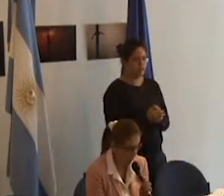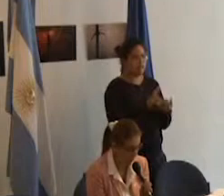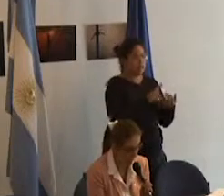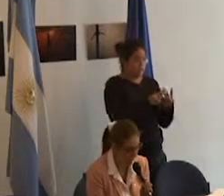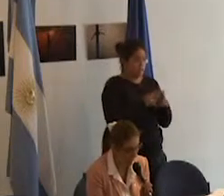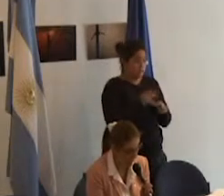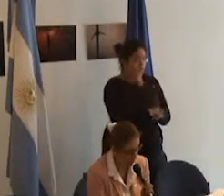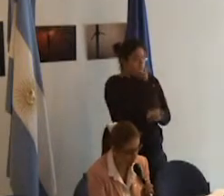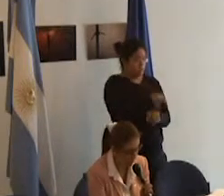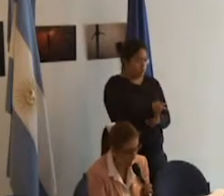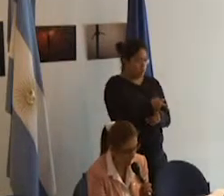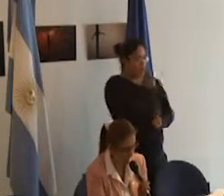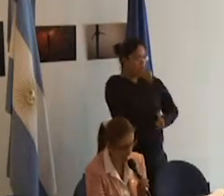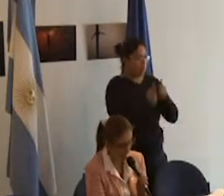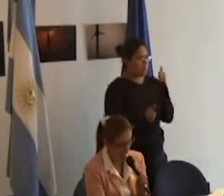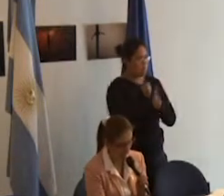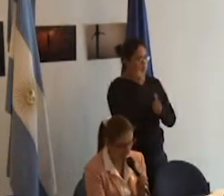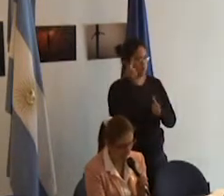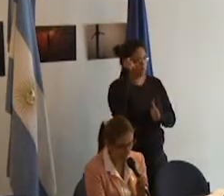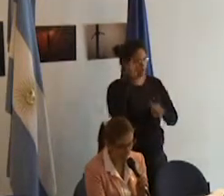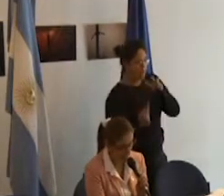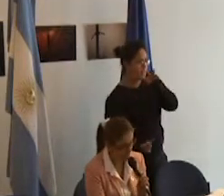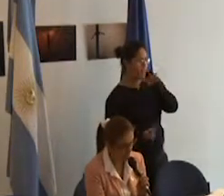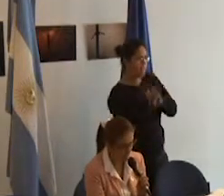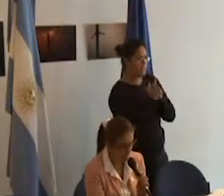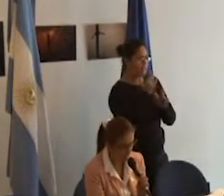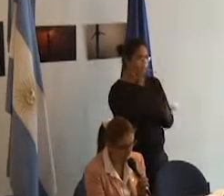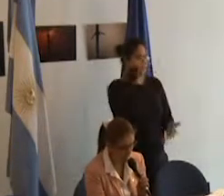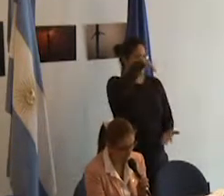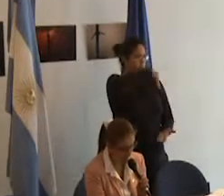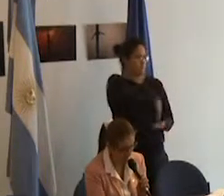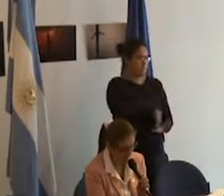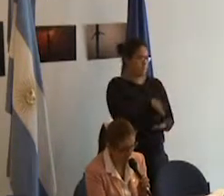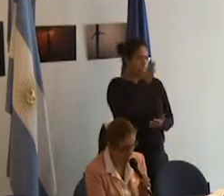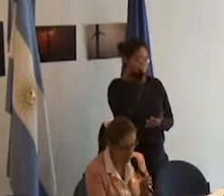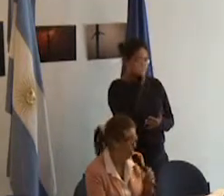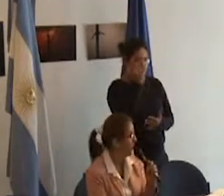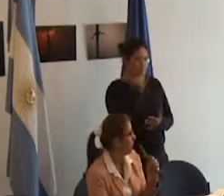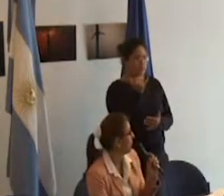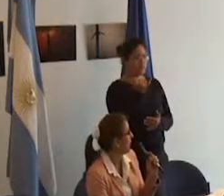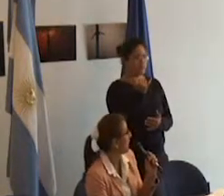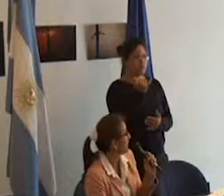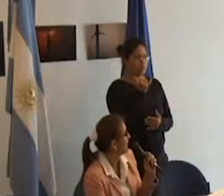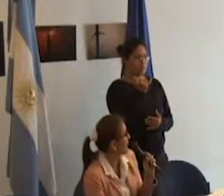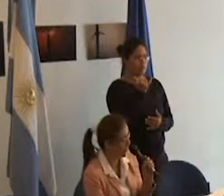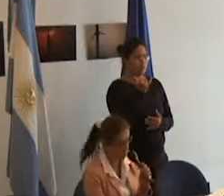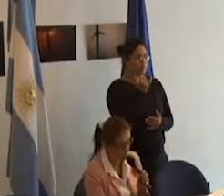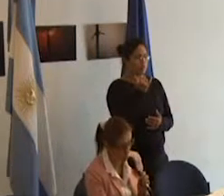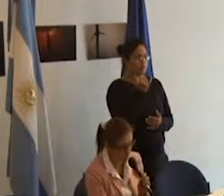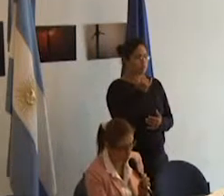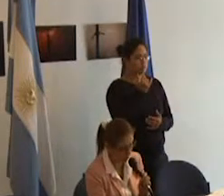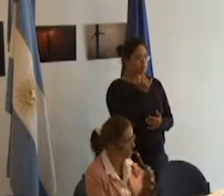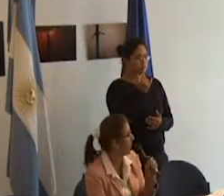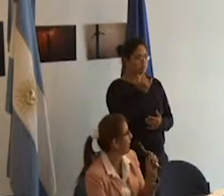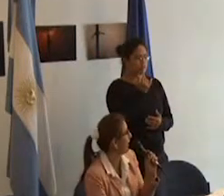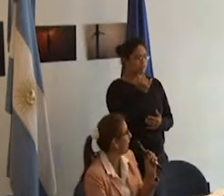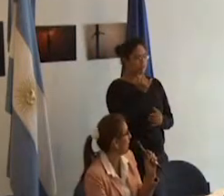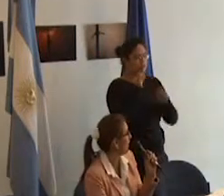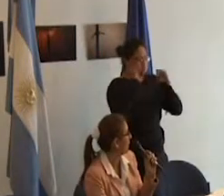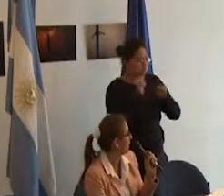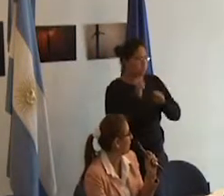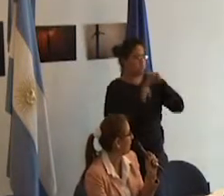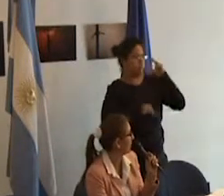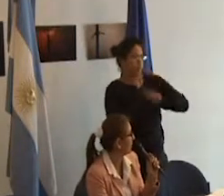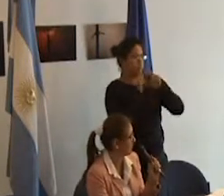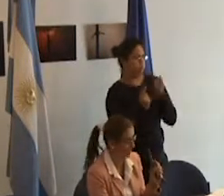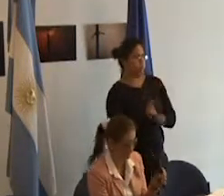sentido, ¿qué retos emergen desde esta postura académica al momento de pensar la construcción de